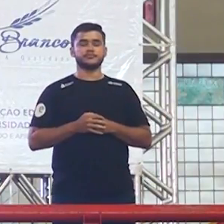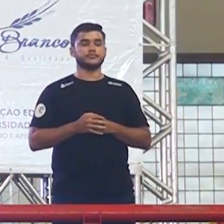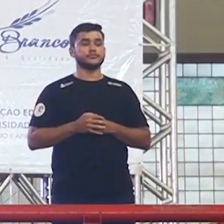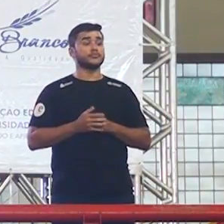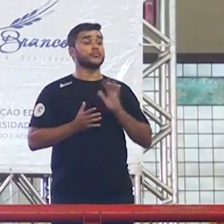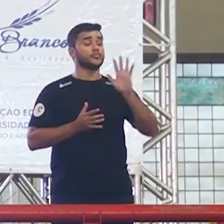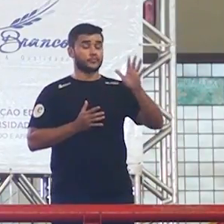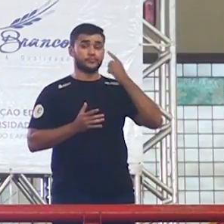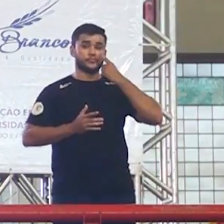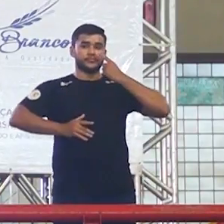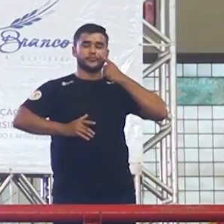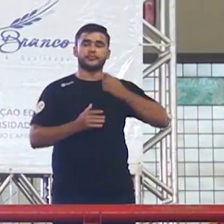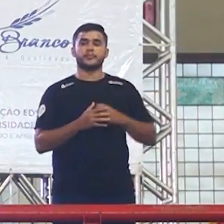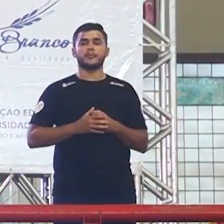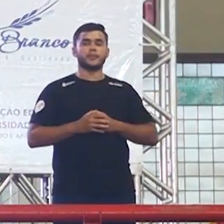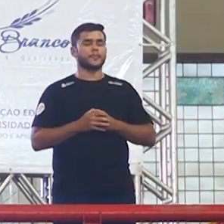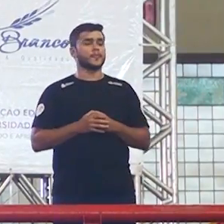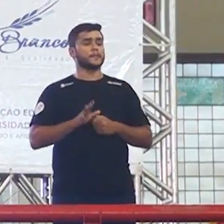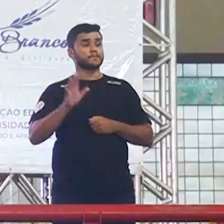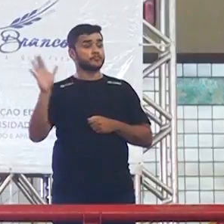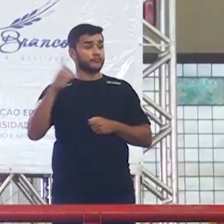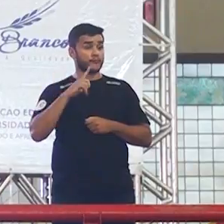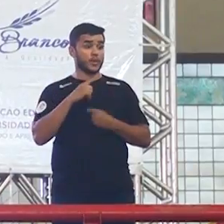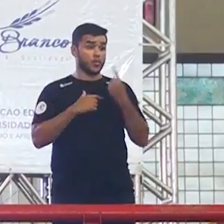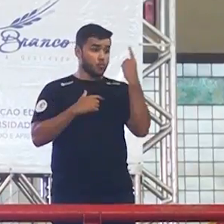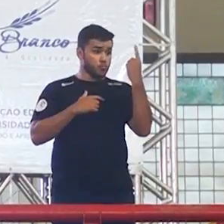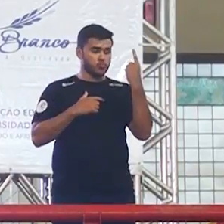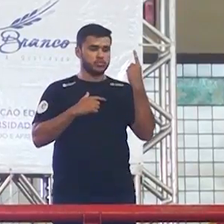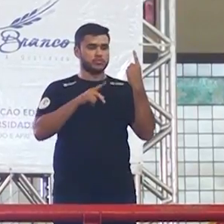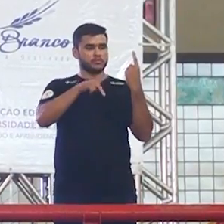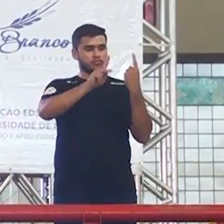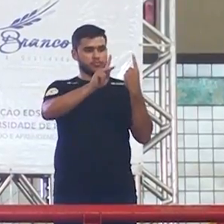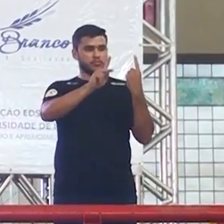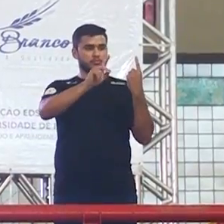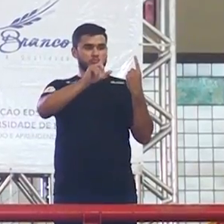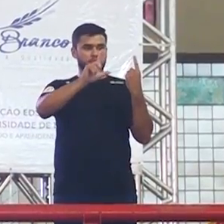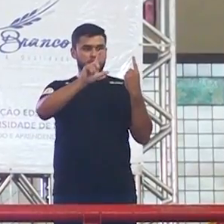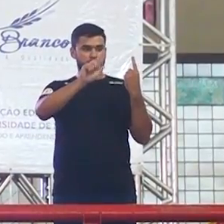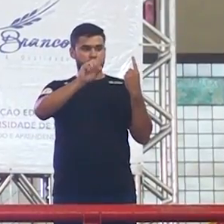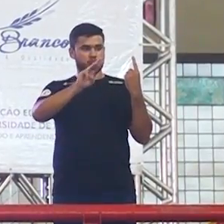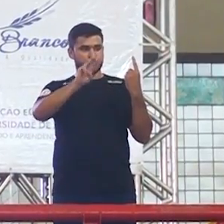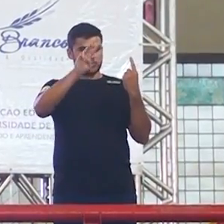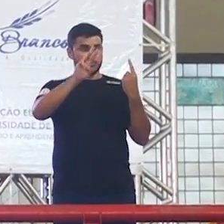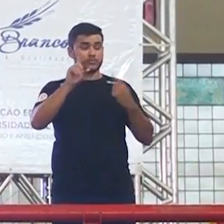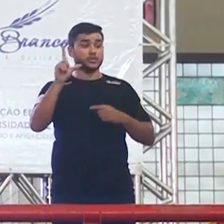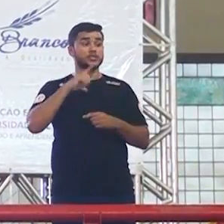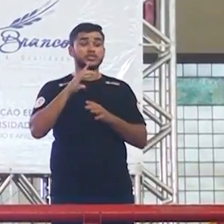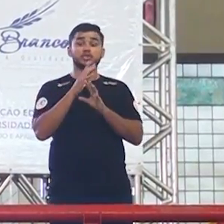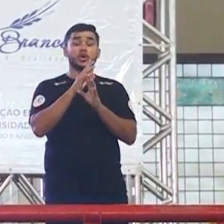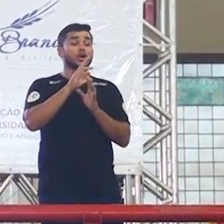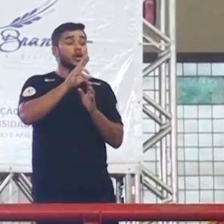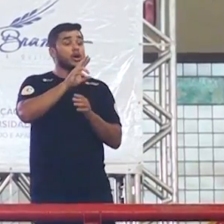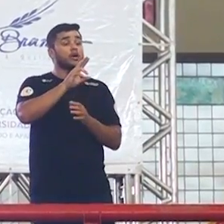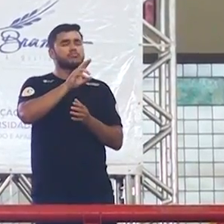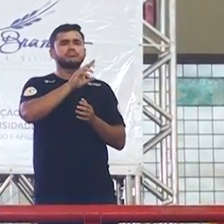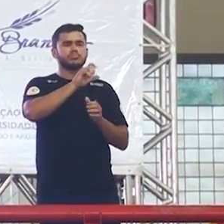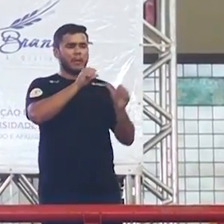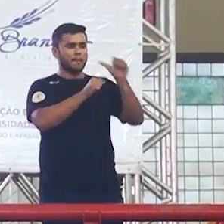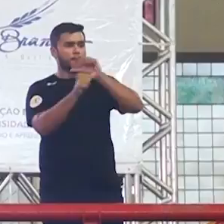vamos. Sabendo que 1 kWh é 0,25 reais,